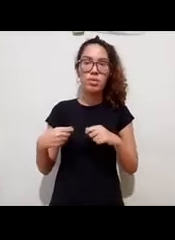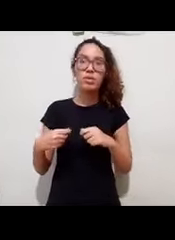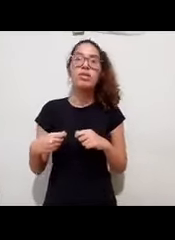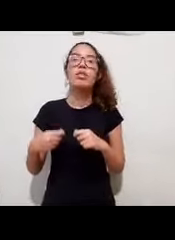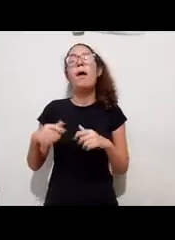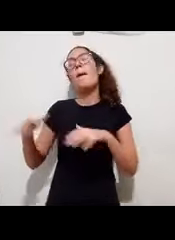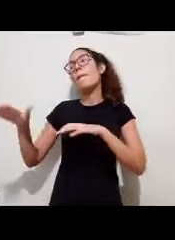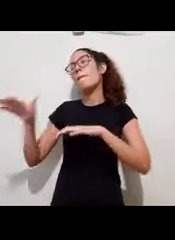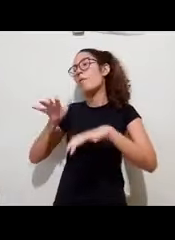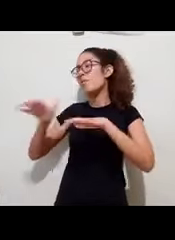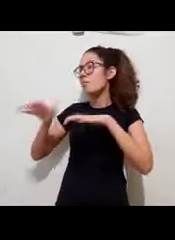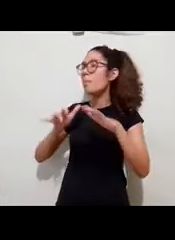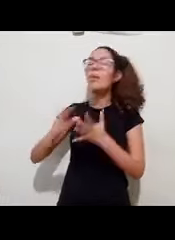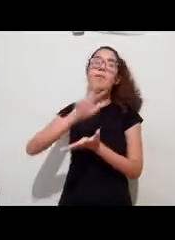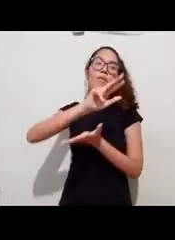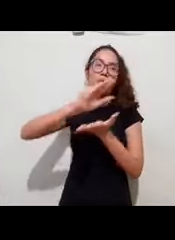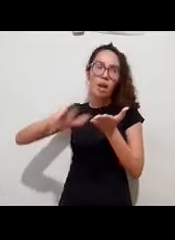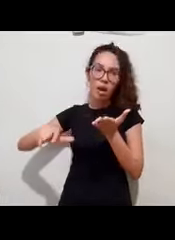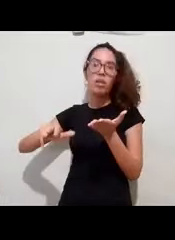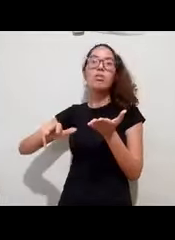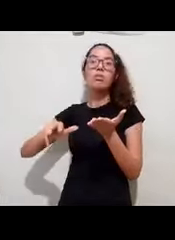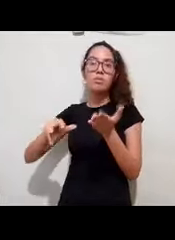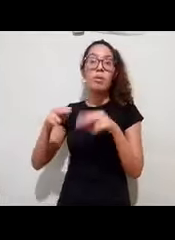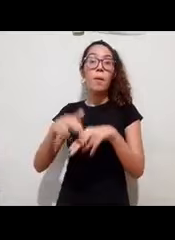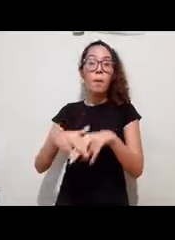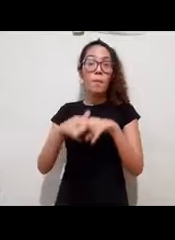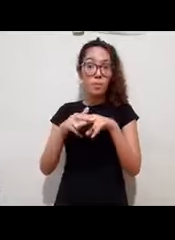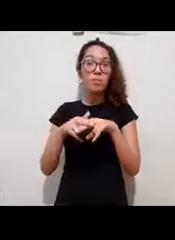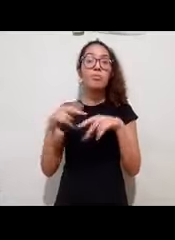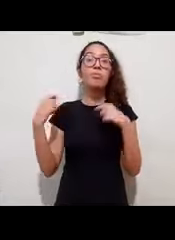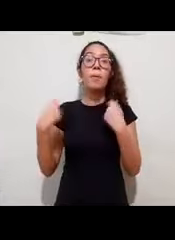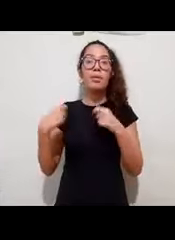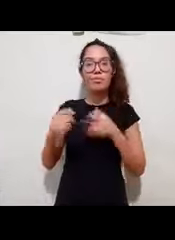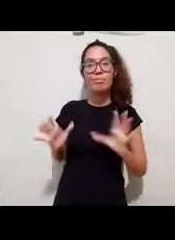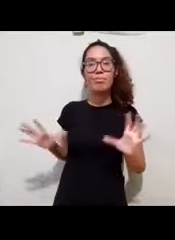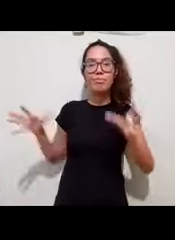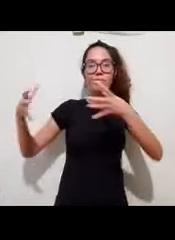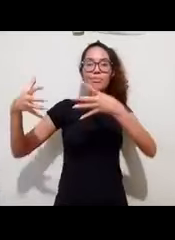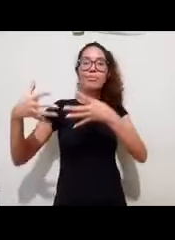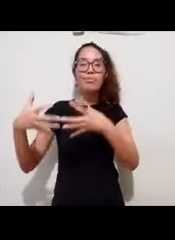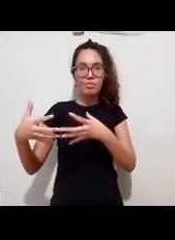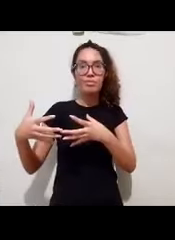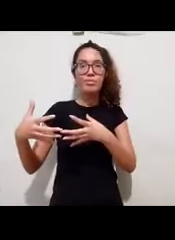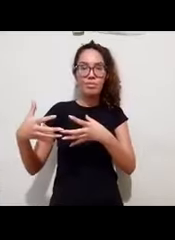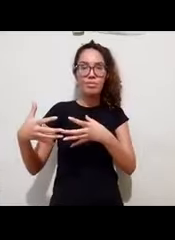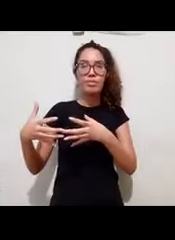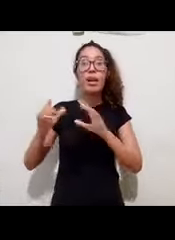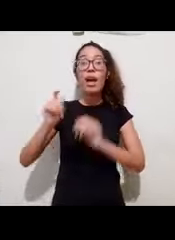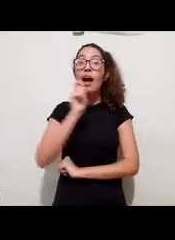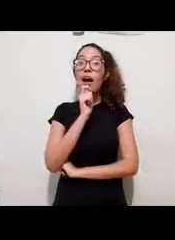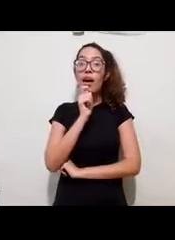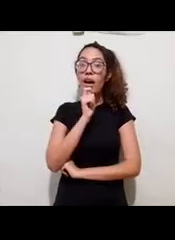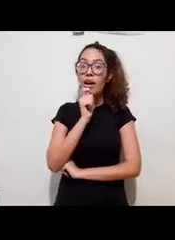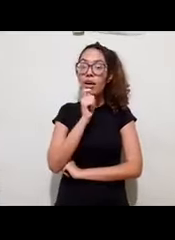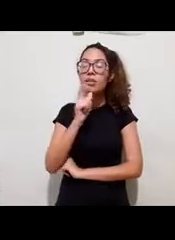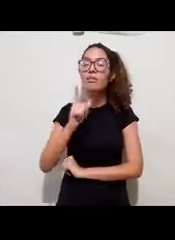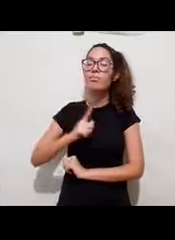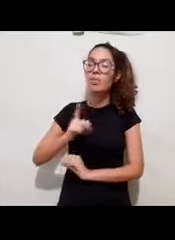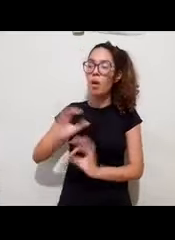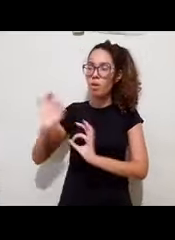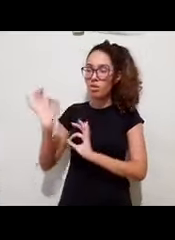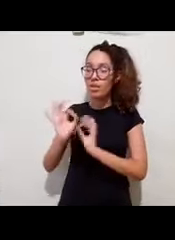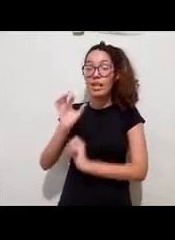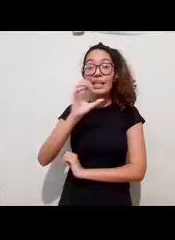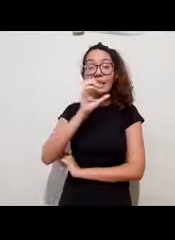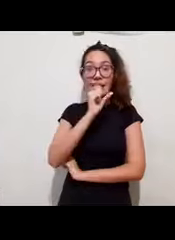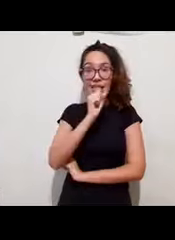sociais que estão aqui. Então, a gente entende que essa escrita é coletiva. A gente ainda tem uma atividade do setorial programada para sábado, e a gente entende